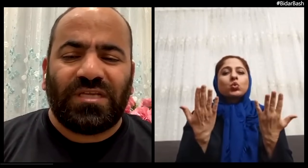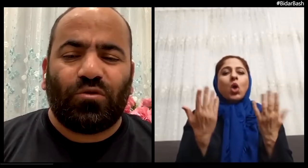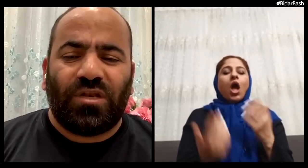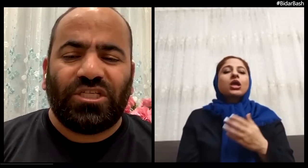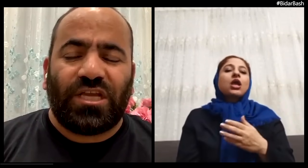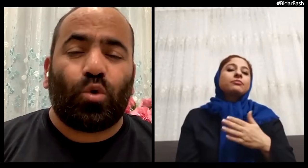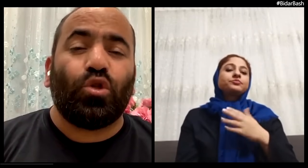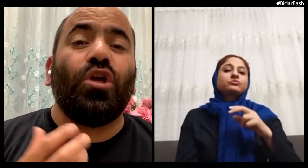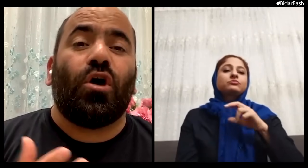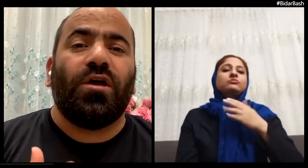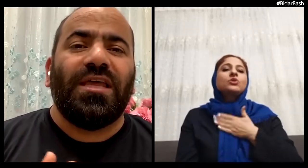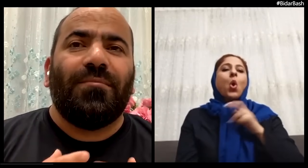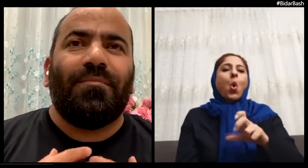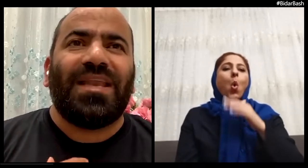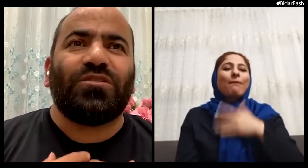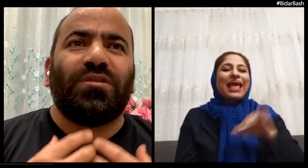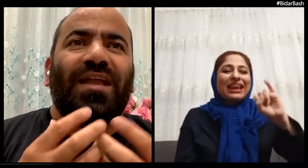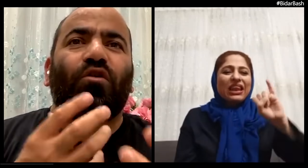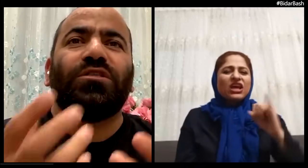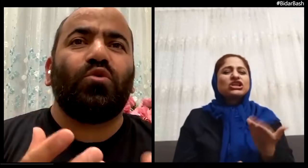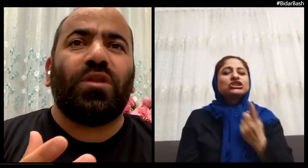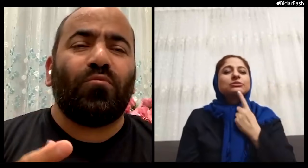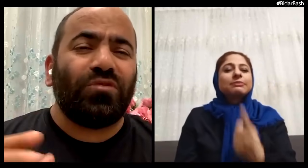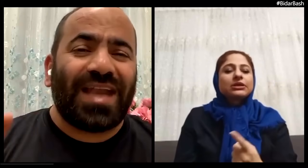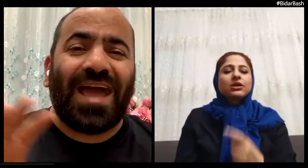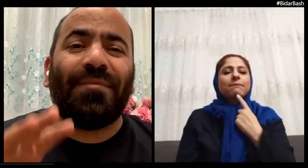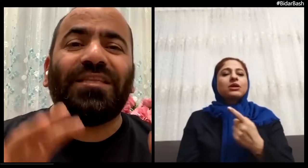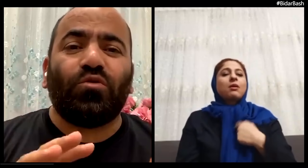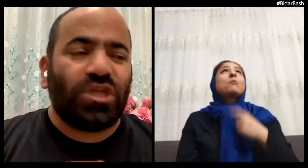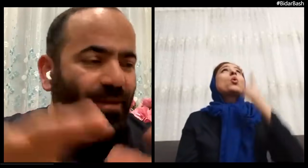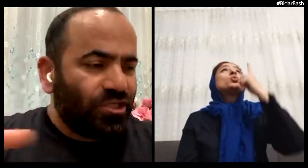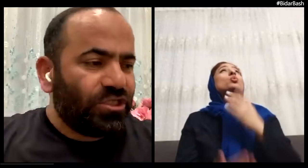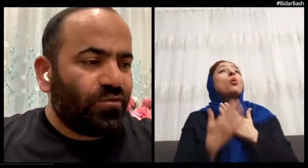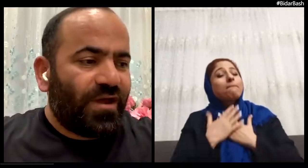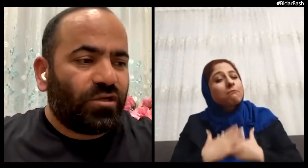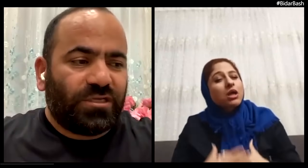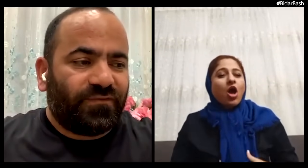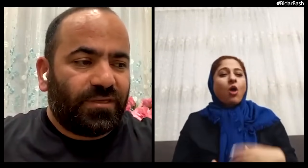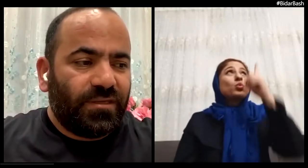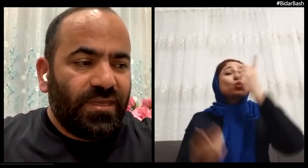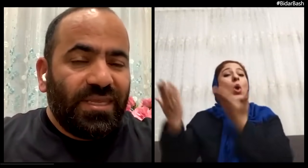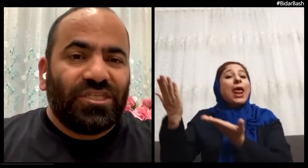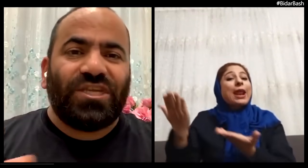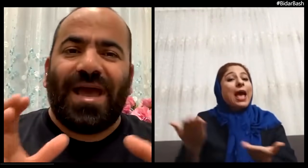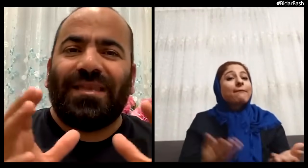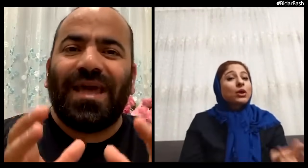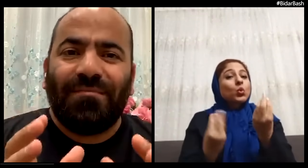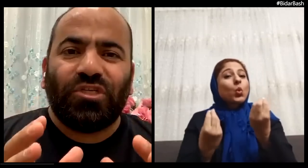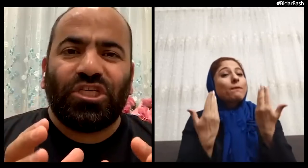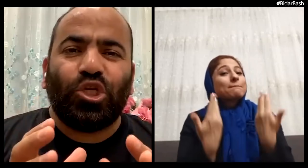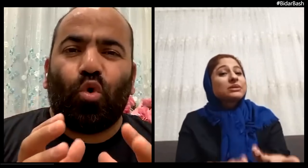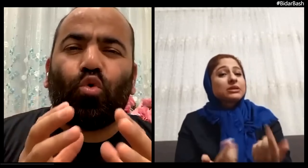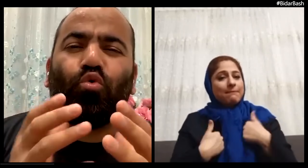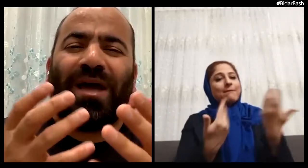التی وسعت کل شی، خدایا من از تو درخواست میکنم اون رحمتی رو که همه چیز رو فرا گرفته.